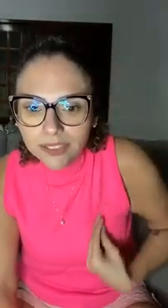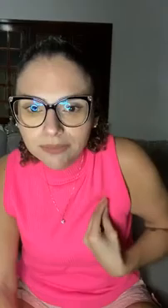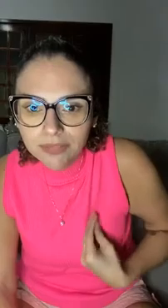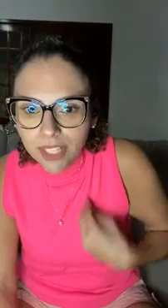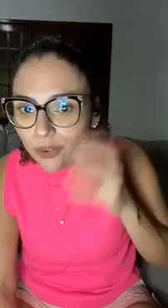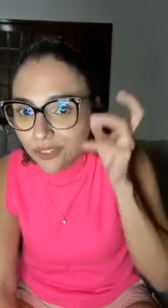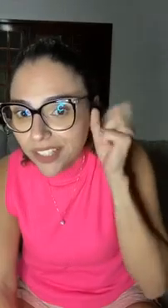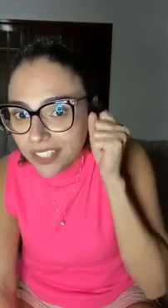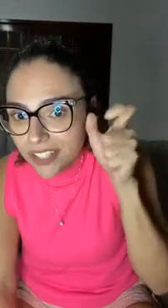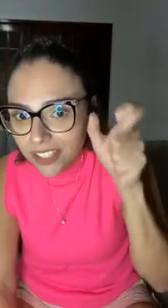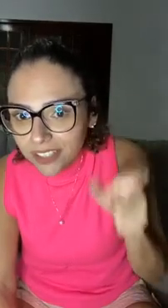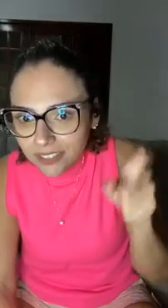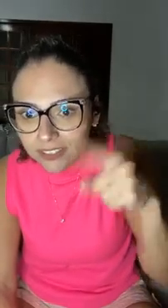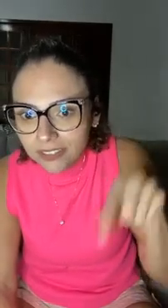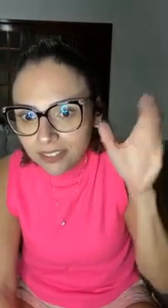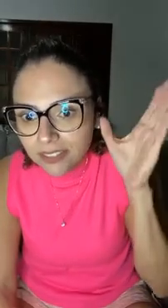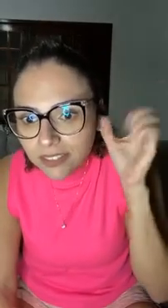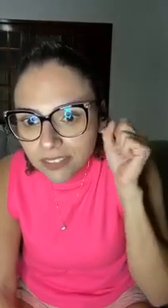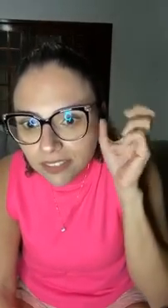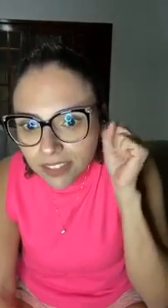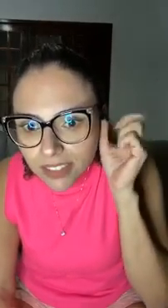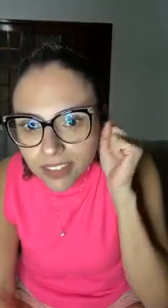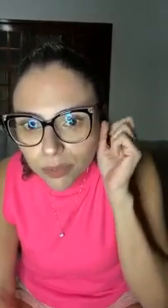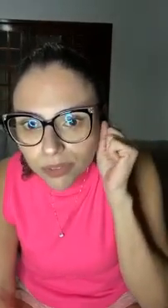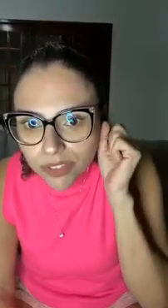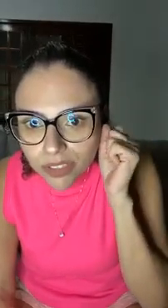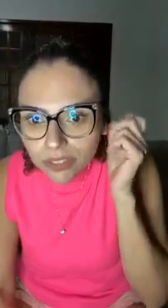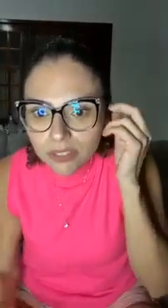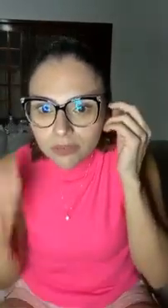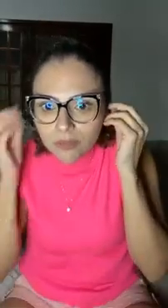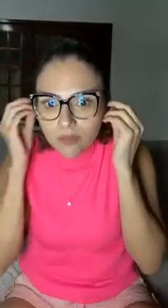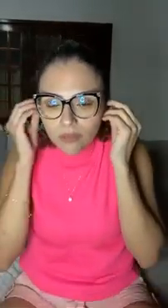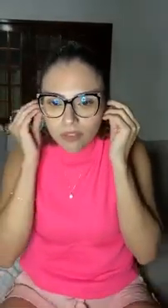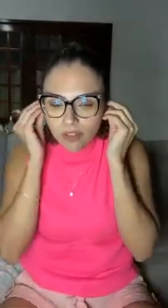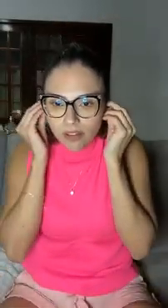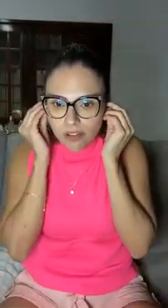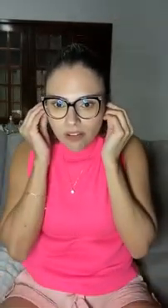Pessoal, que é ouvinte, vocês estão me ouvindo?